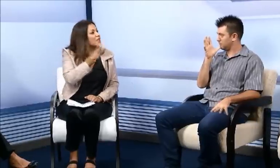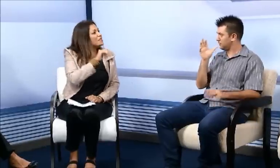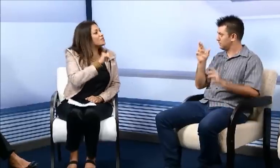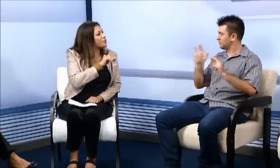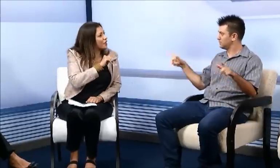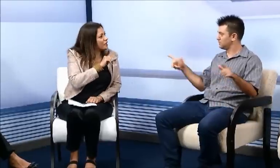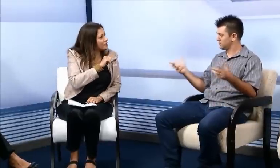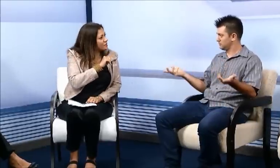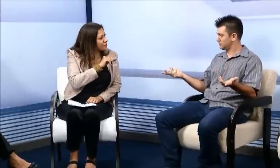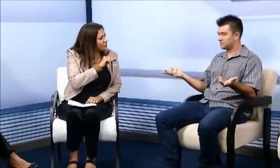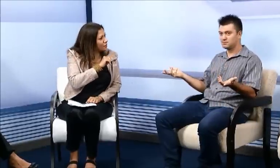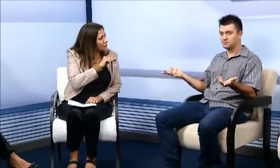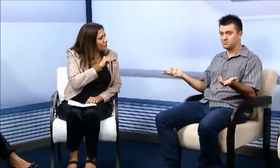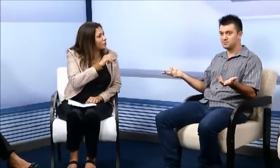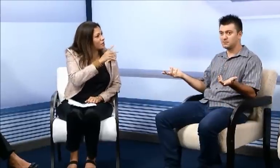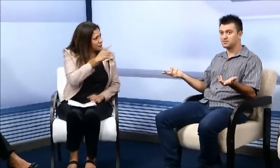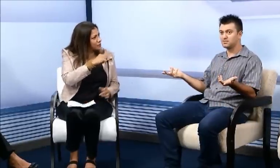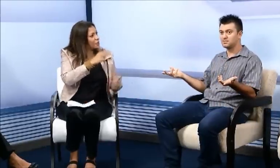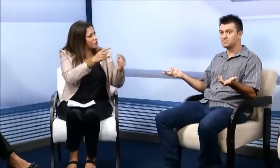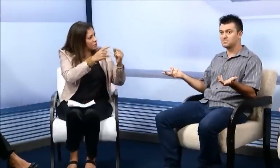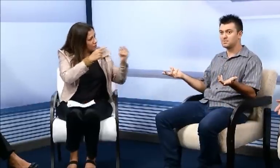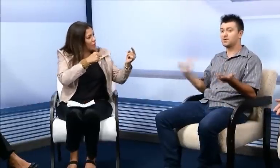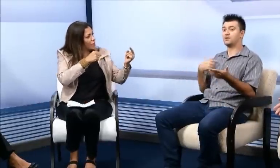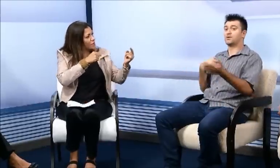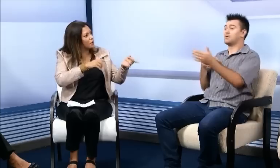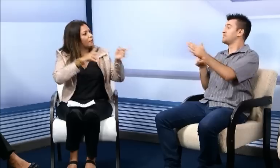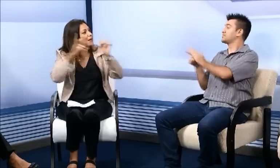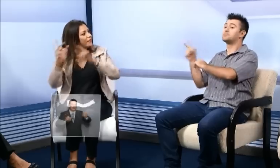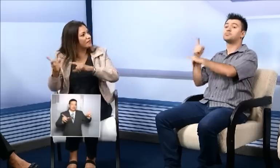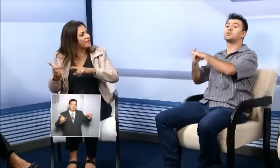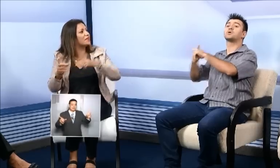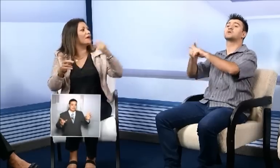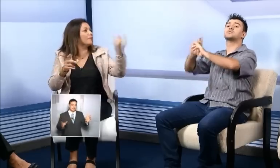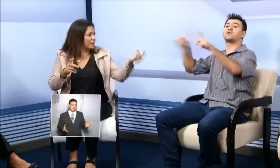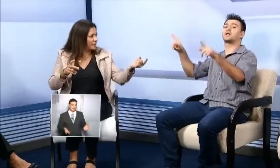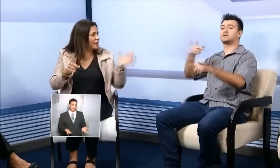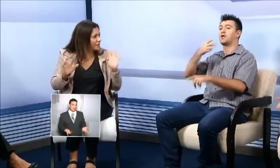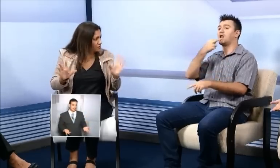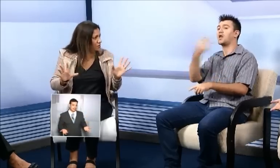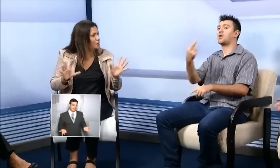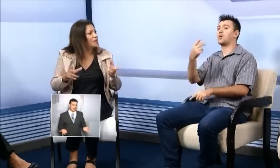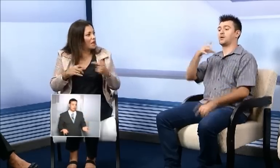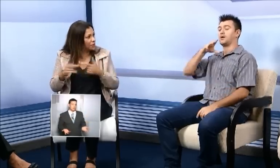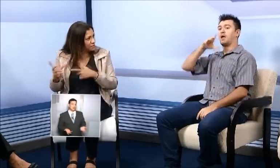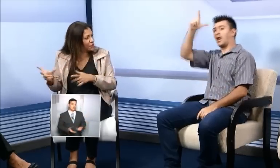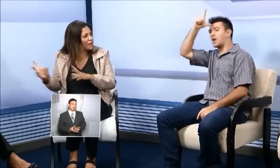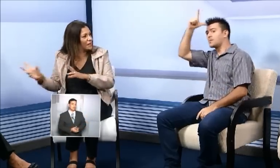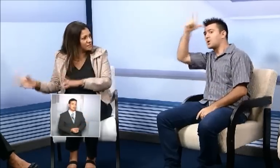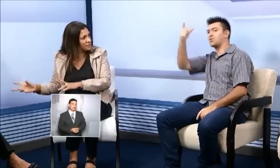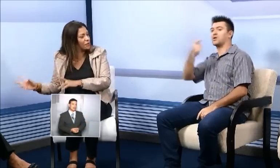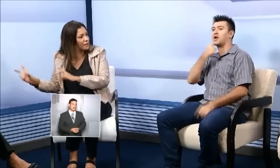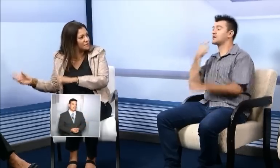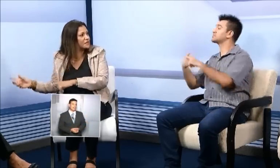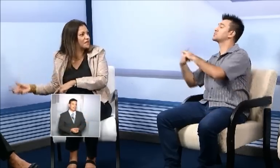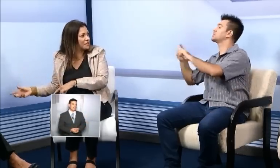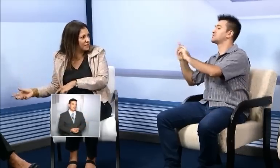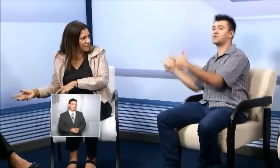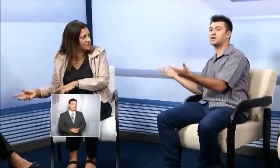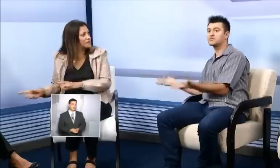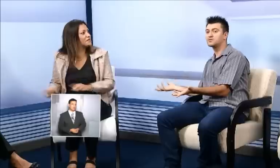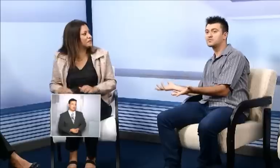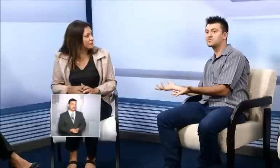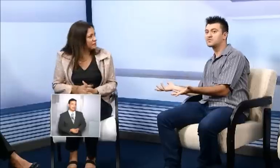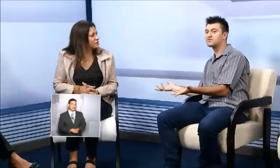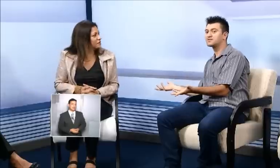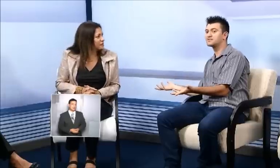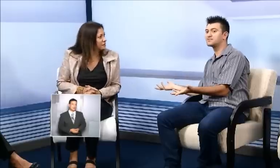bem Por que diferente, né? difere dessa forma? Por causa É da cultural. linguagem, o mother e a mãe, é É isso? cultural. É como se eu falasse É. o Eu mother tô em falando,